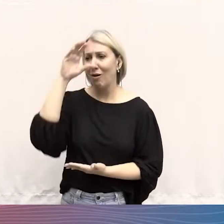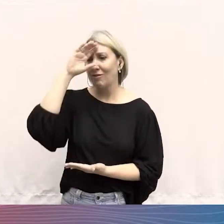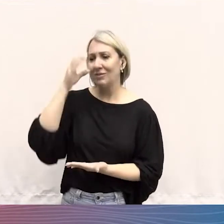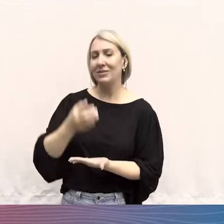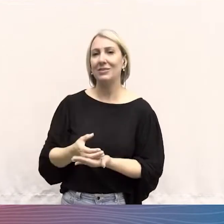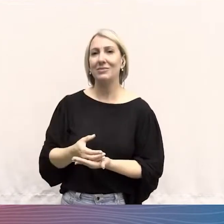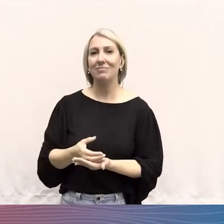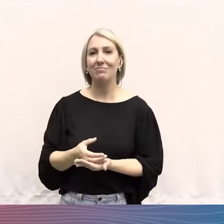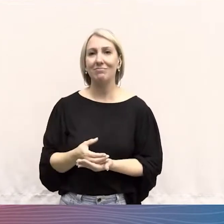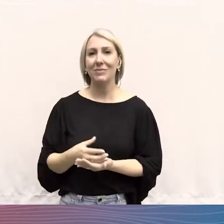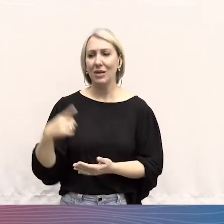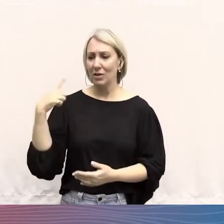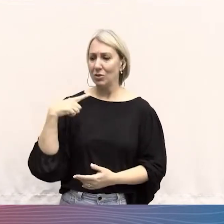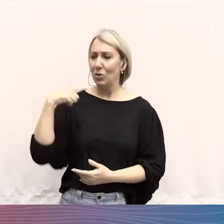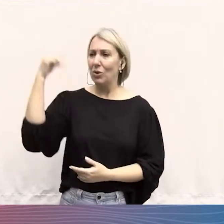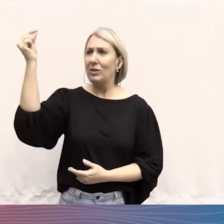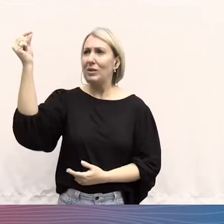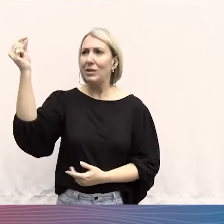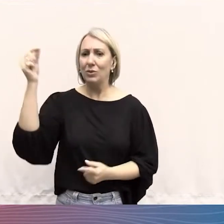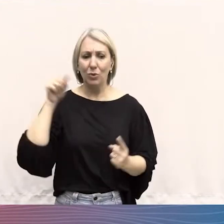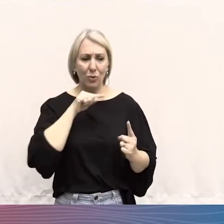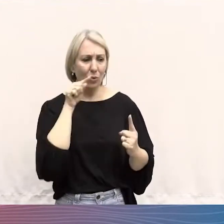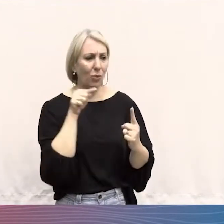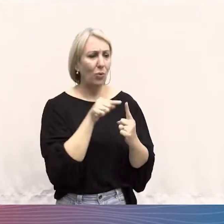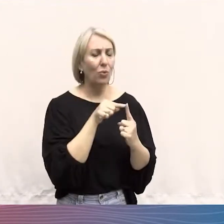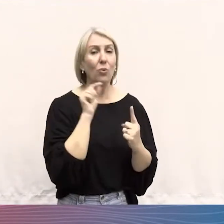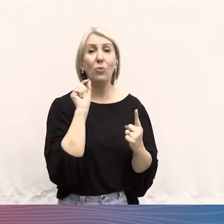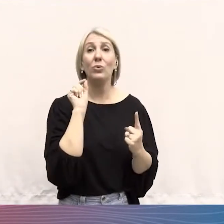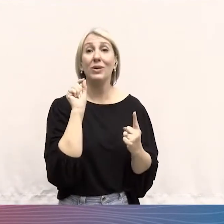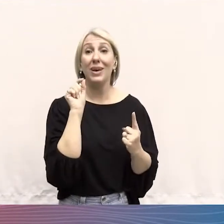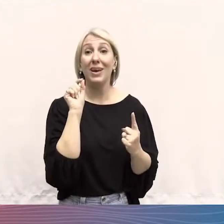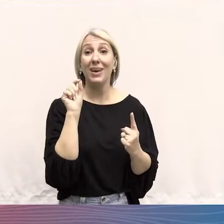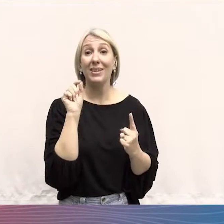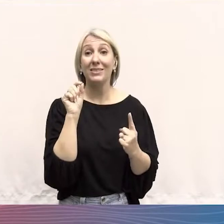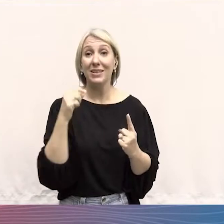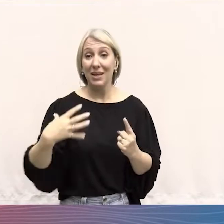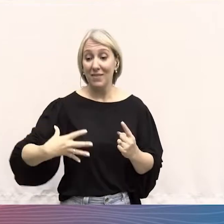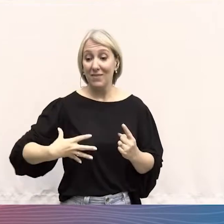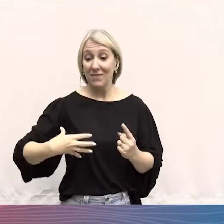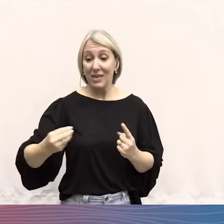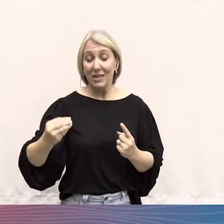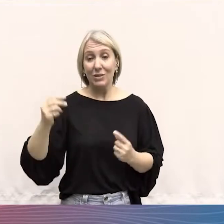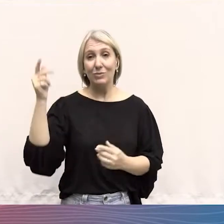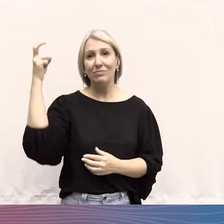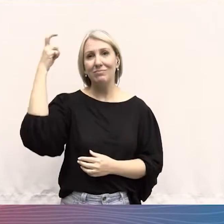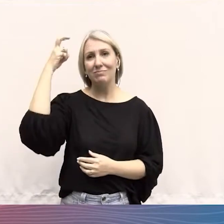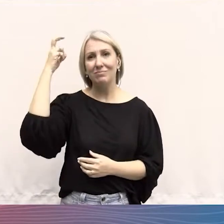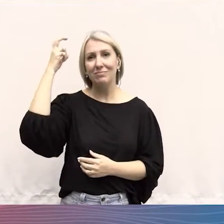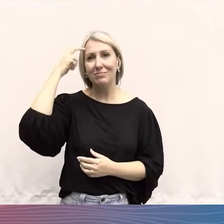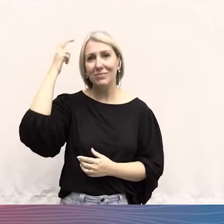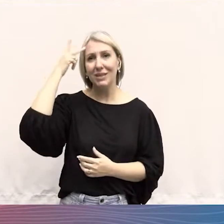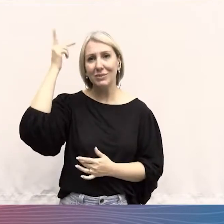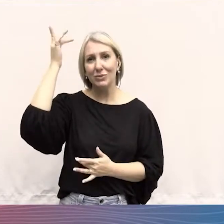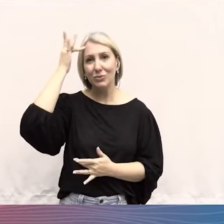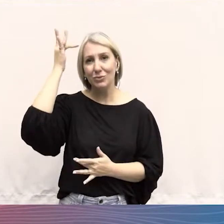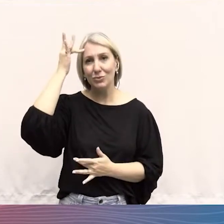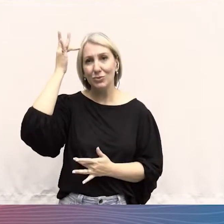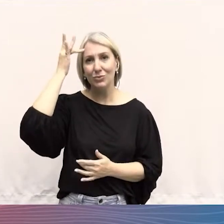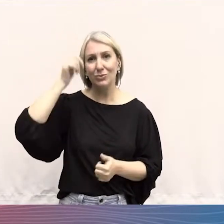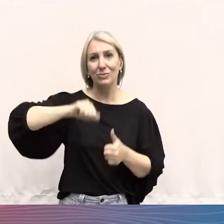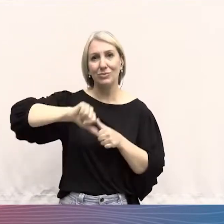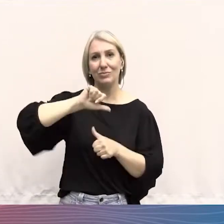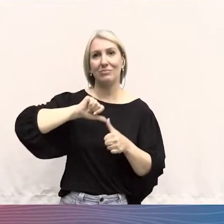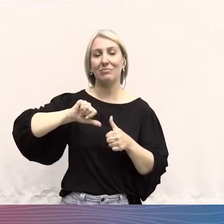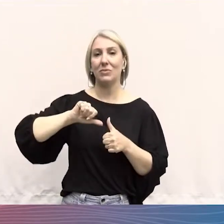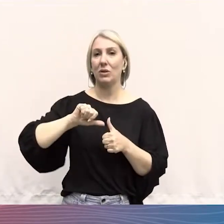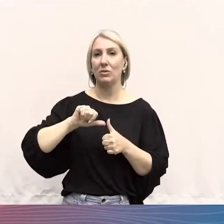Predestinado para a filiação, para se tornar filhos maduros. Por isso que eu digo, irmãos, tudo é